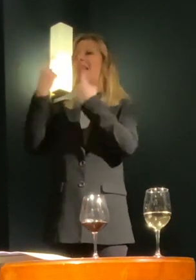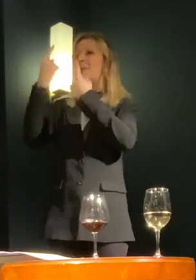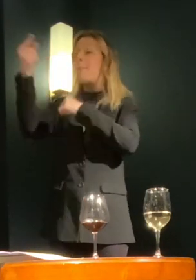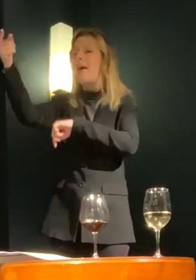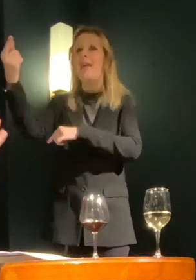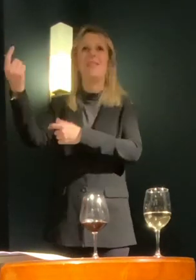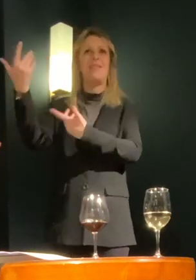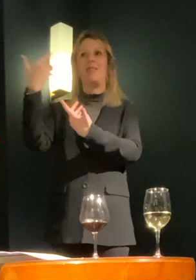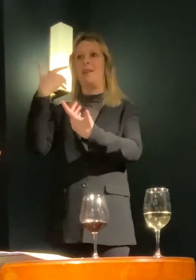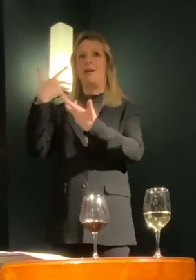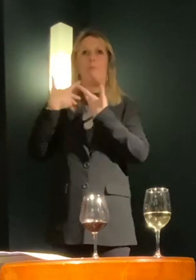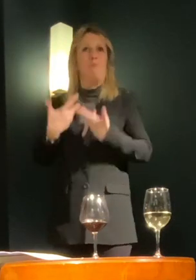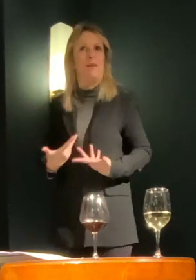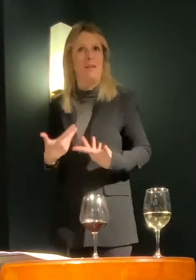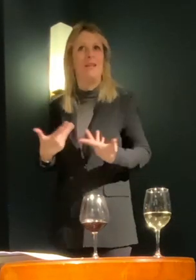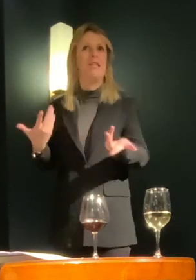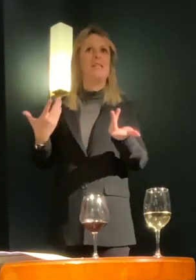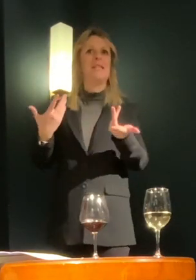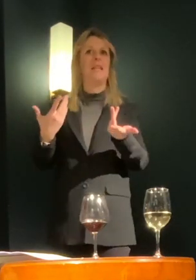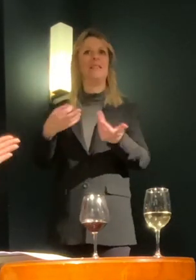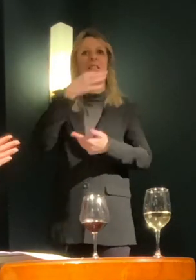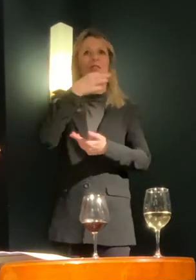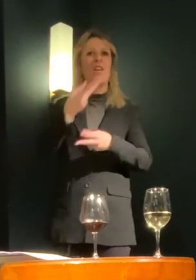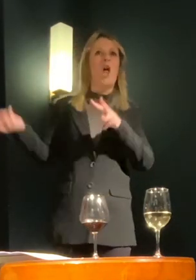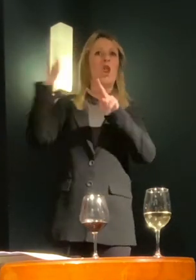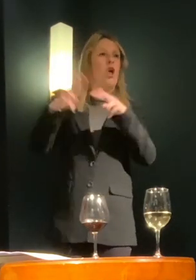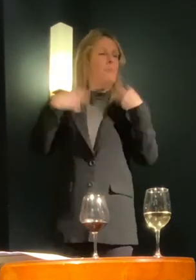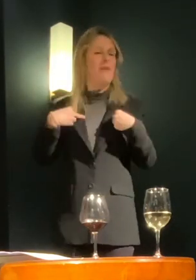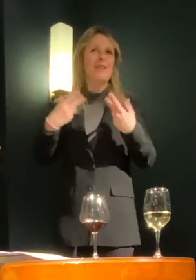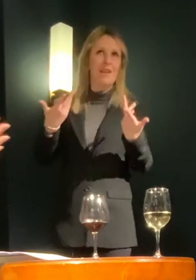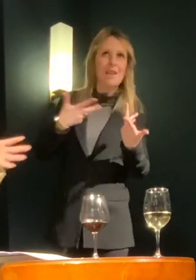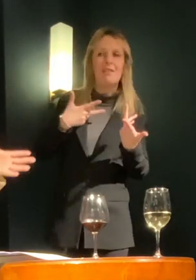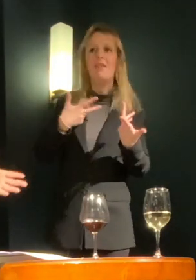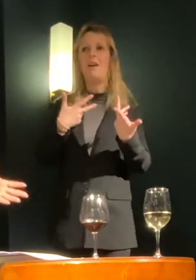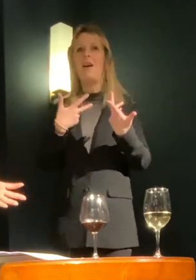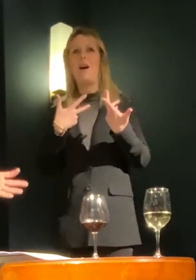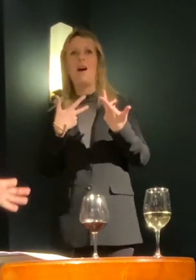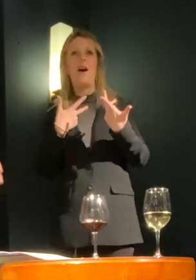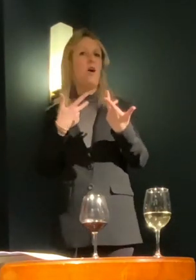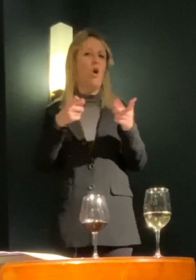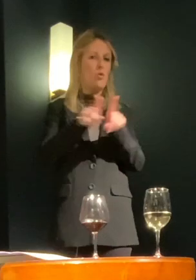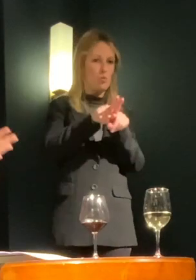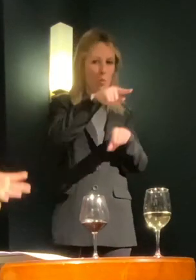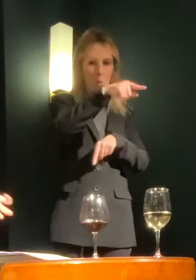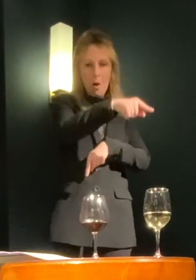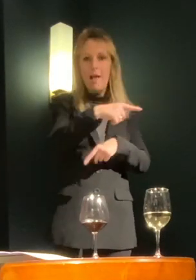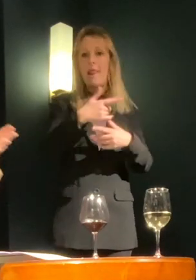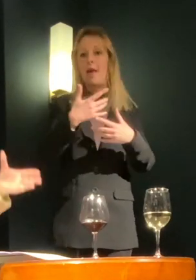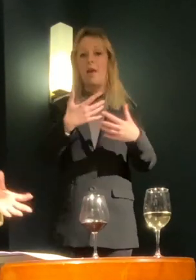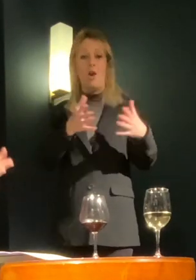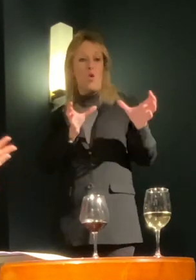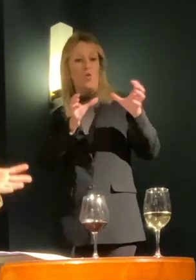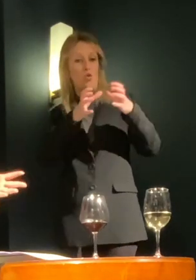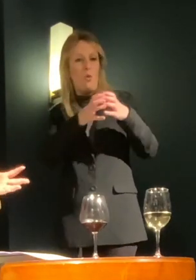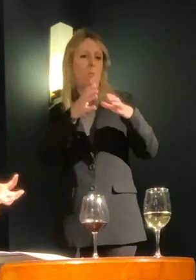quasi una doppia vita ad un certo punto, no? Quindi c'è quella nella quale è abituato a stare, no? Con il suo gruppo storico di